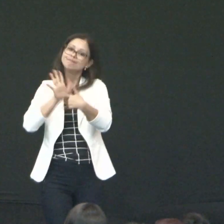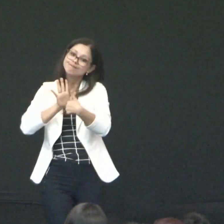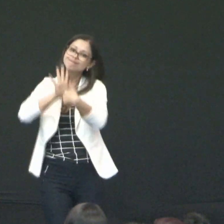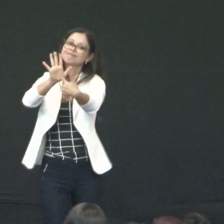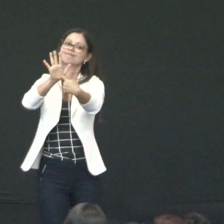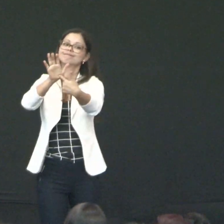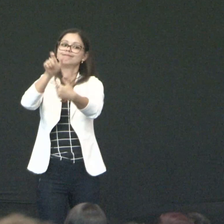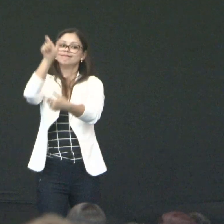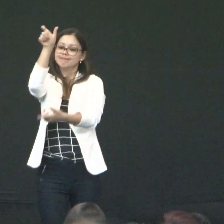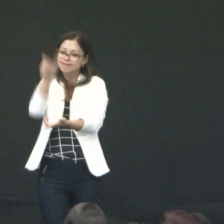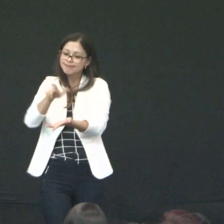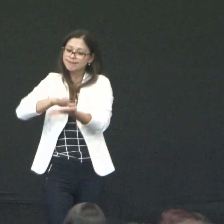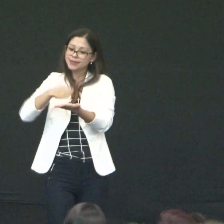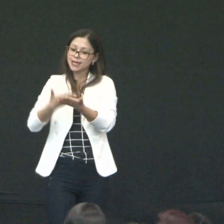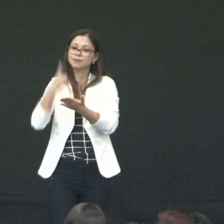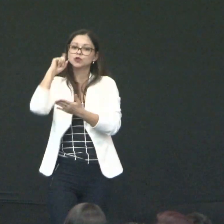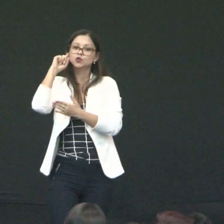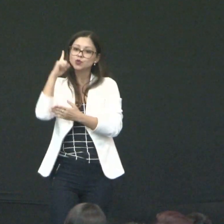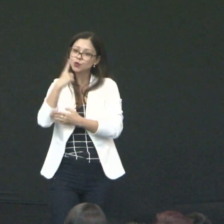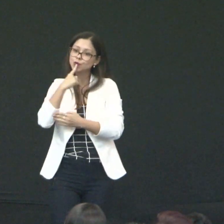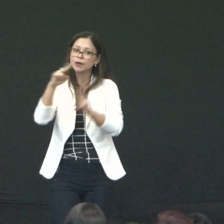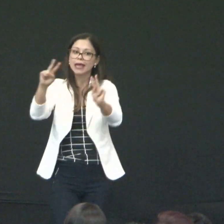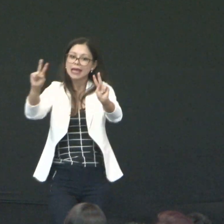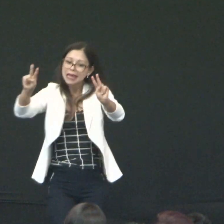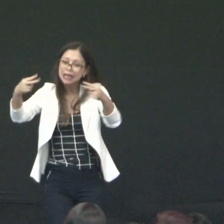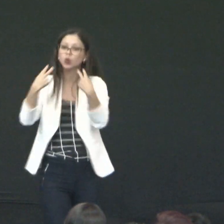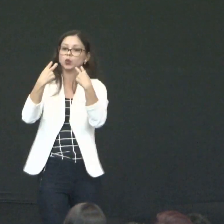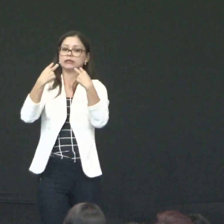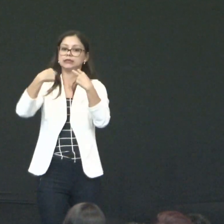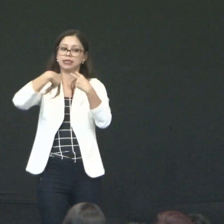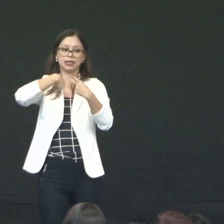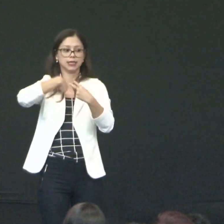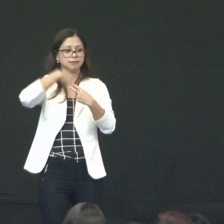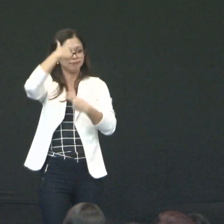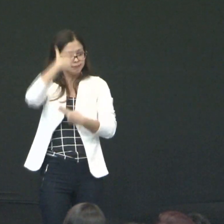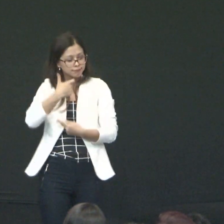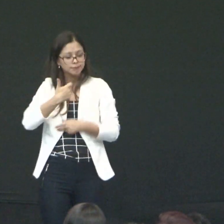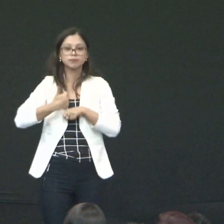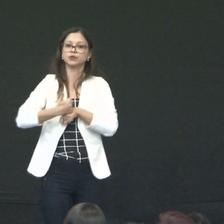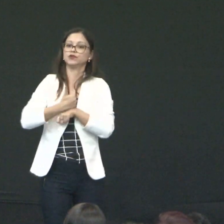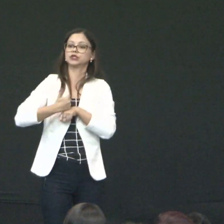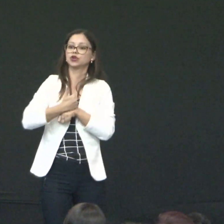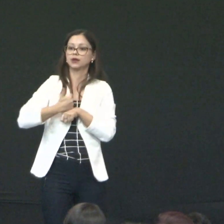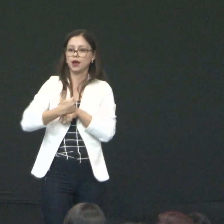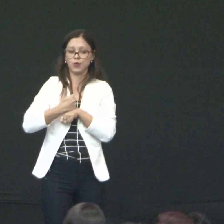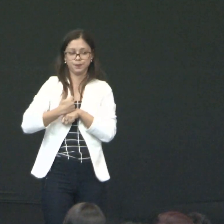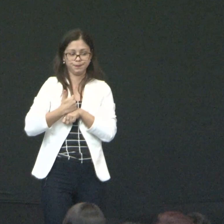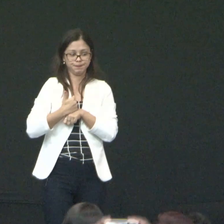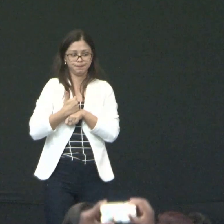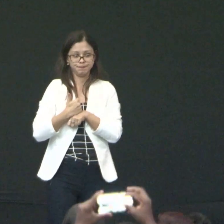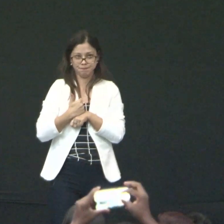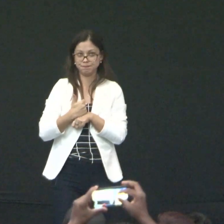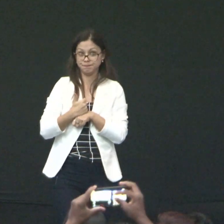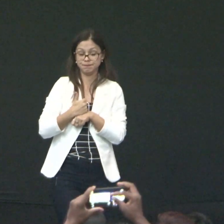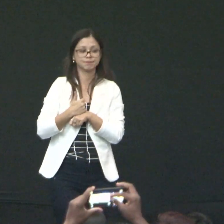se encaminha para a profissionalização desse intérprete surdo, inclusive do reconhecimento do mesmo como